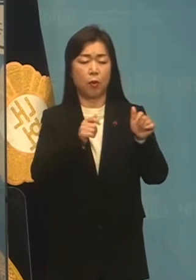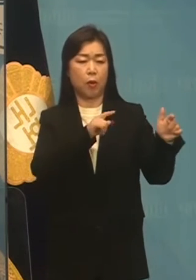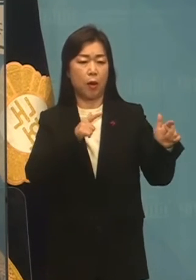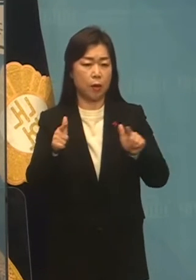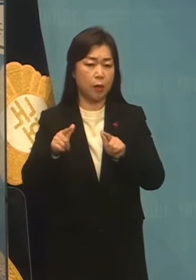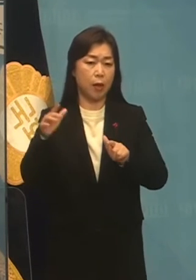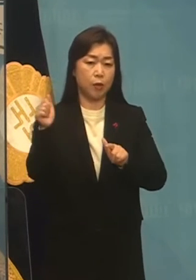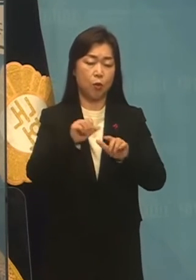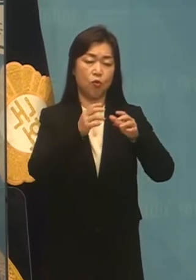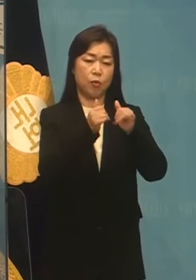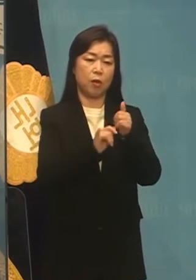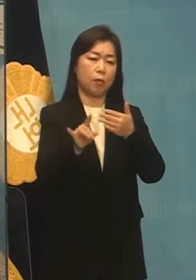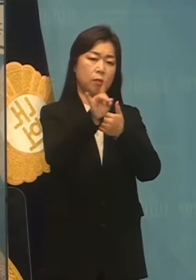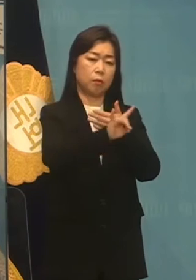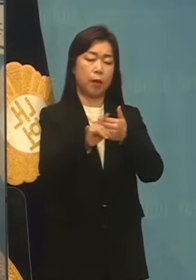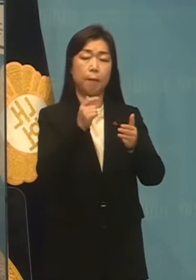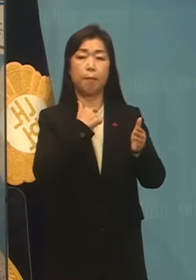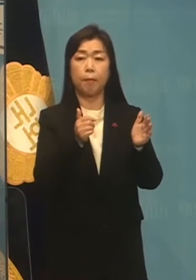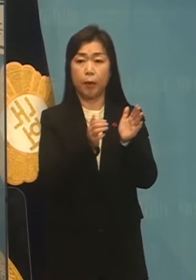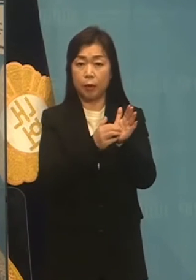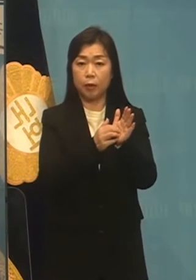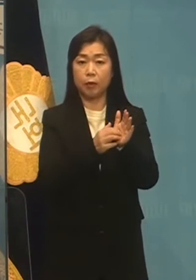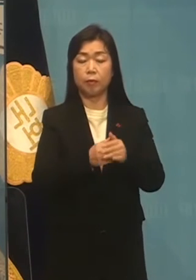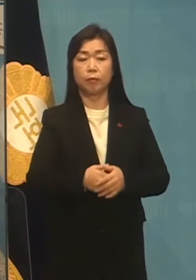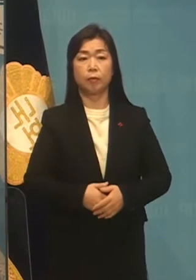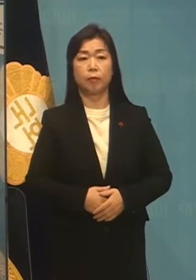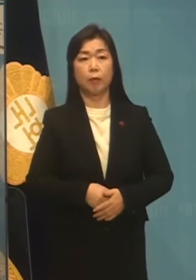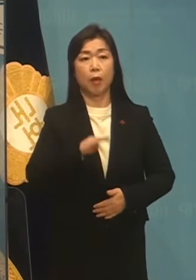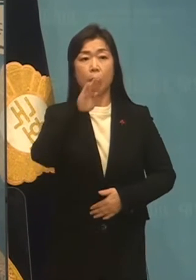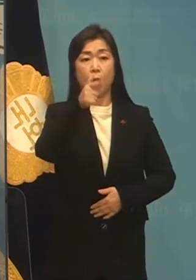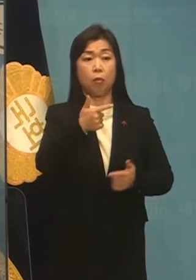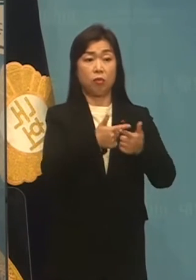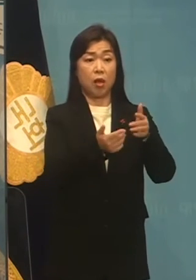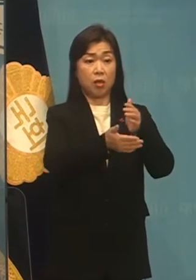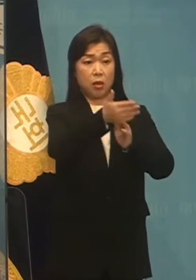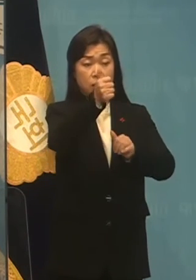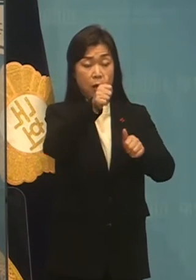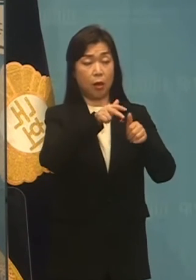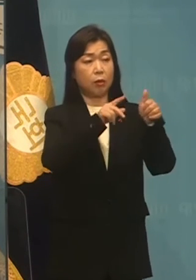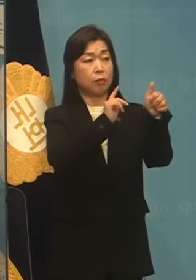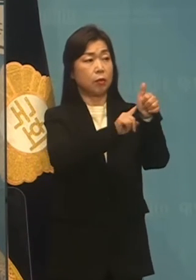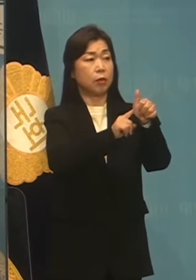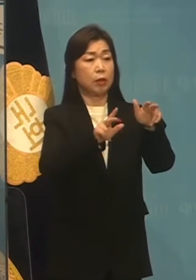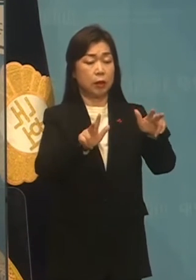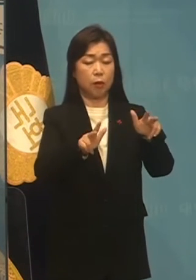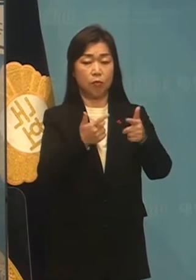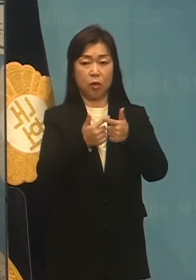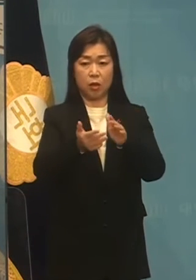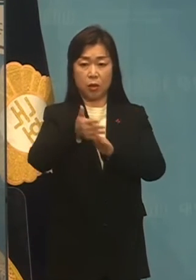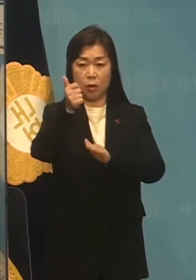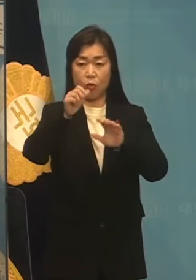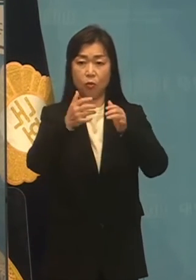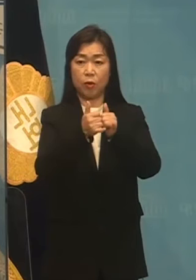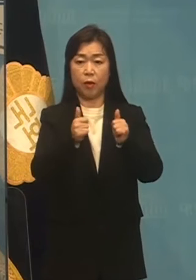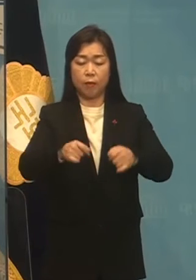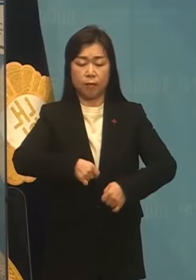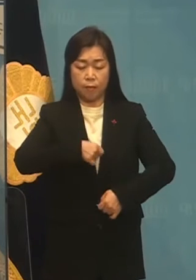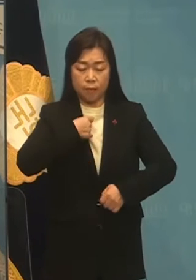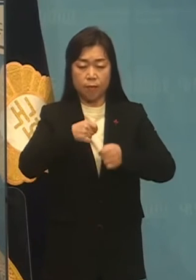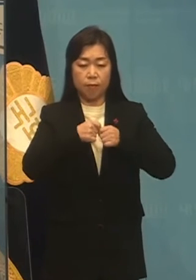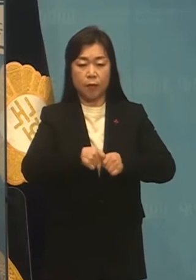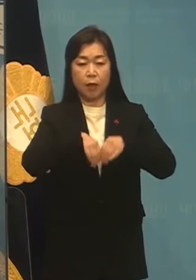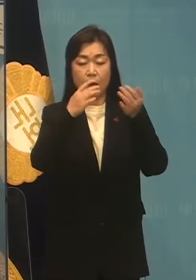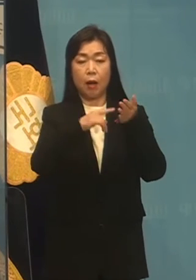물타기로 국민을 속였습니다. 박형준 부산시장은 부산시민과 국민께 모든 사실을 소상히